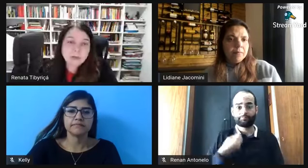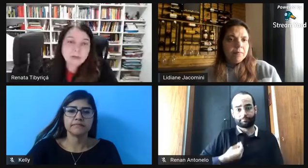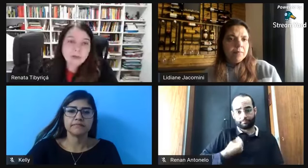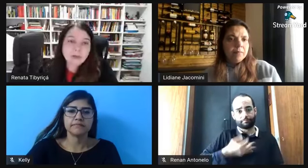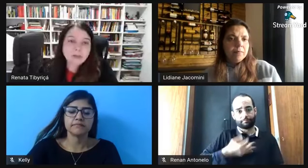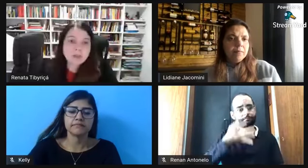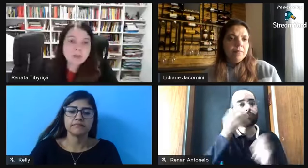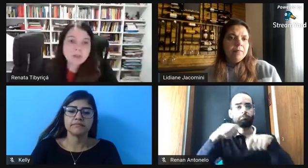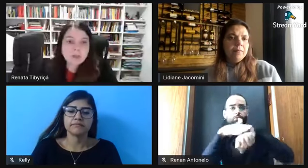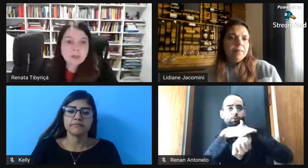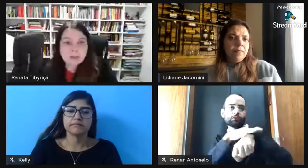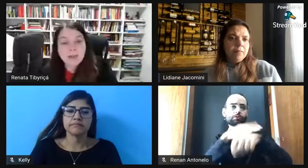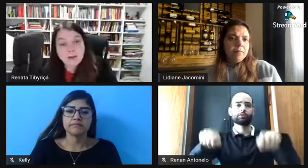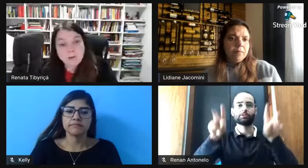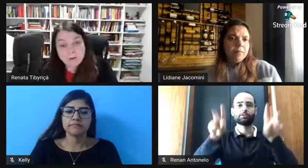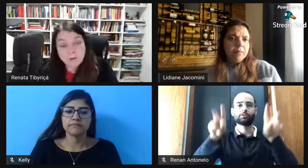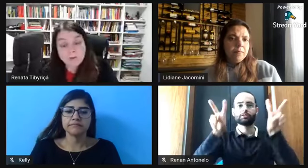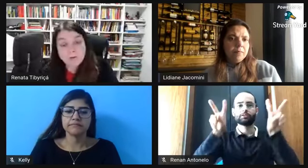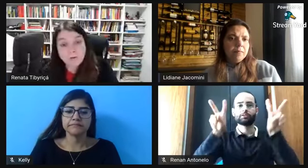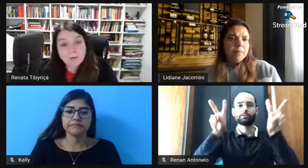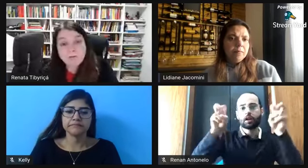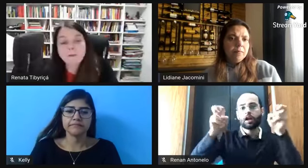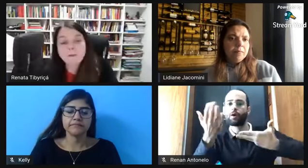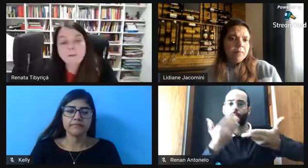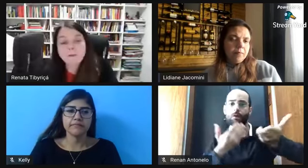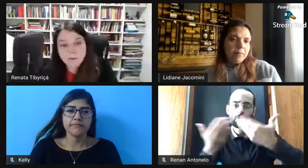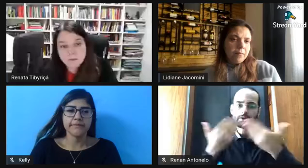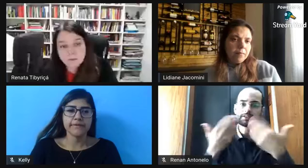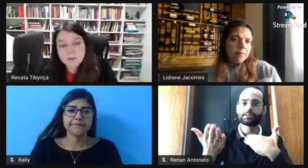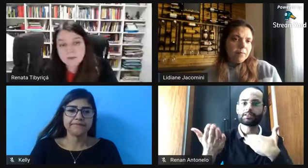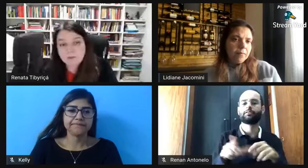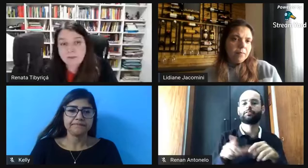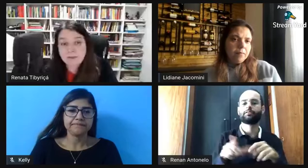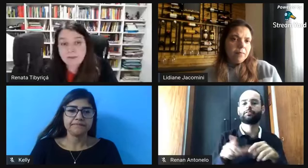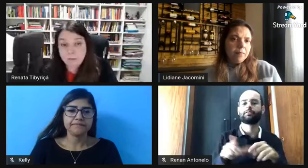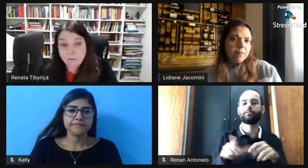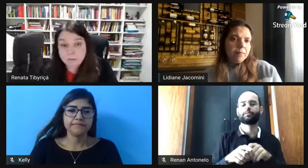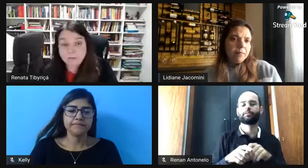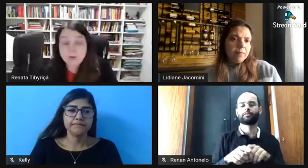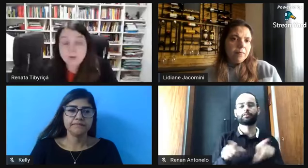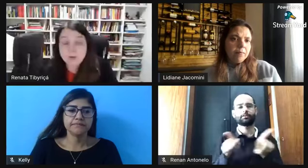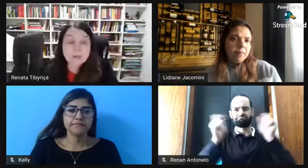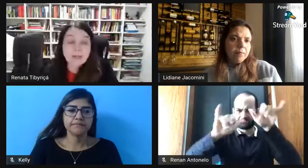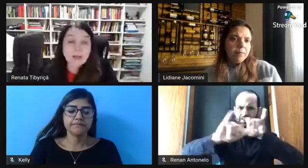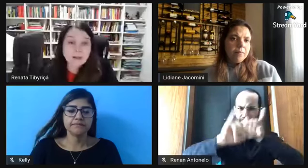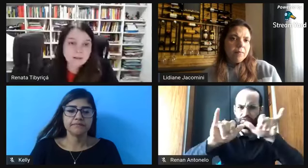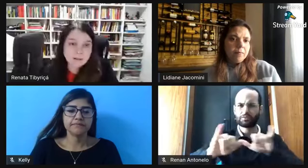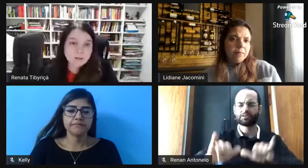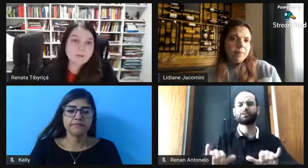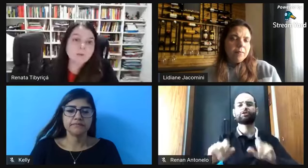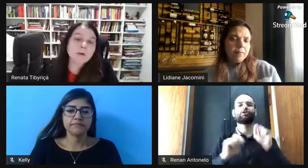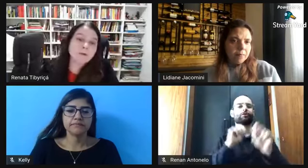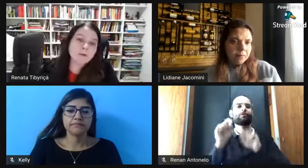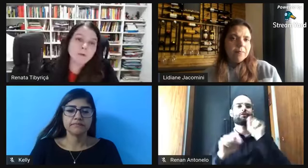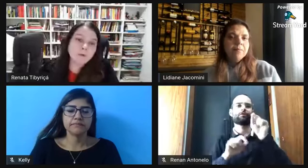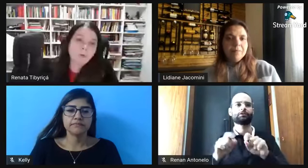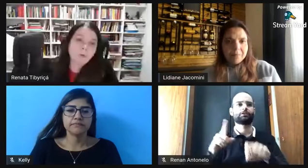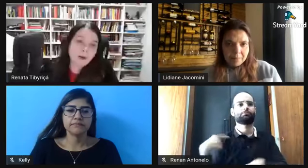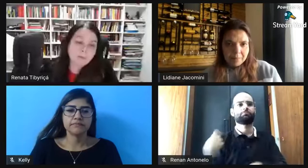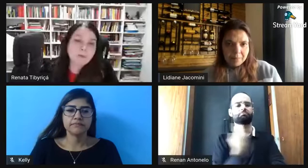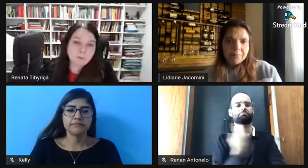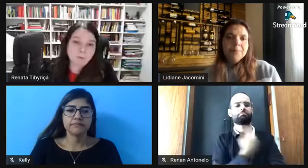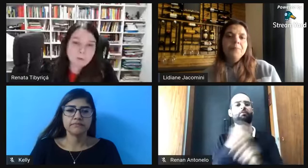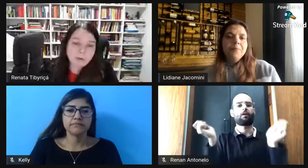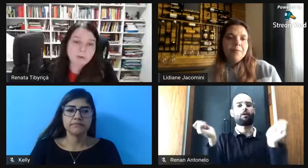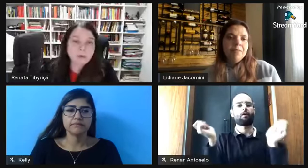isso, a gente pode dar, de alguma forma, informações para que as famílias possam usar isso junto